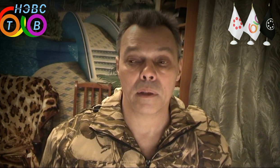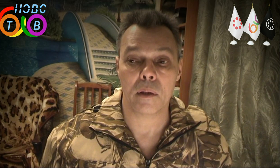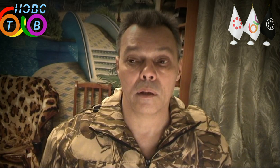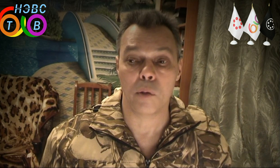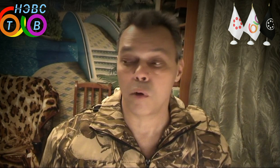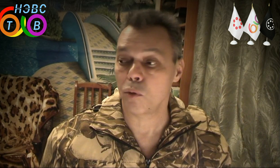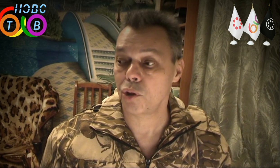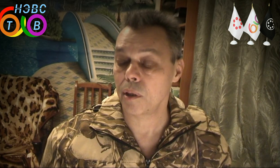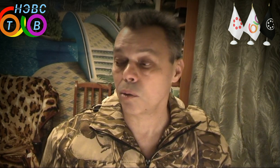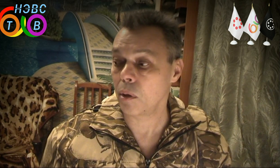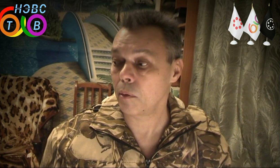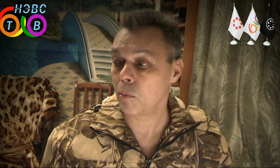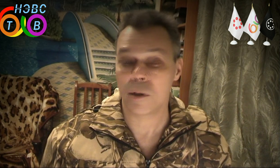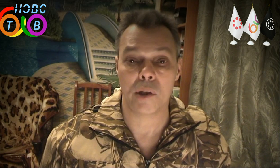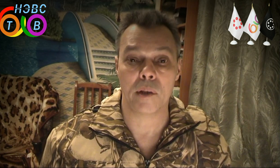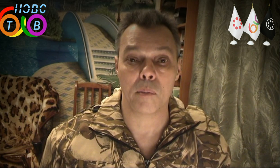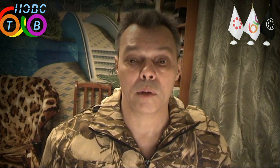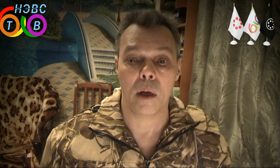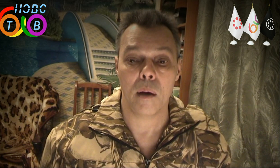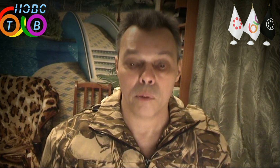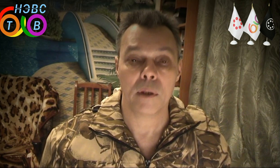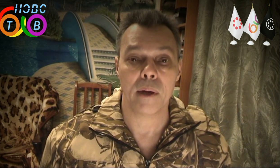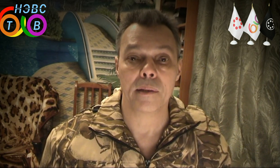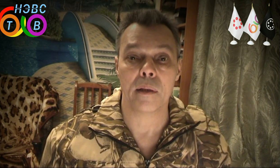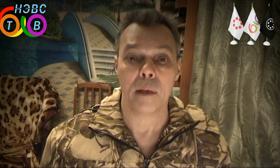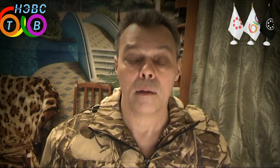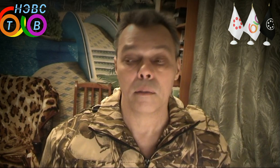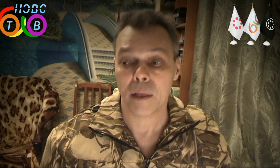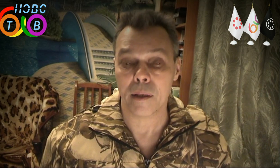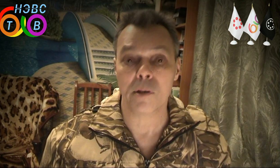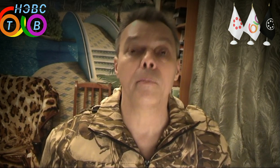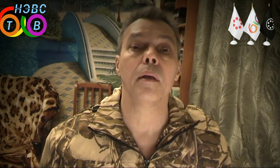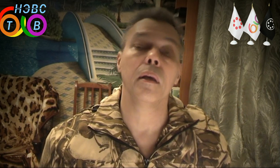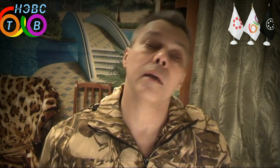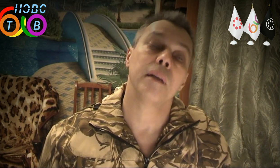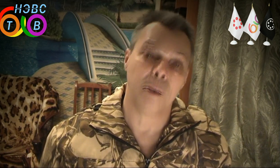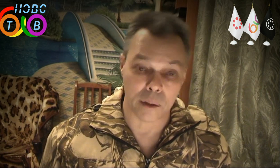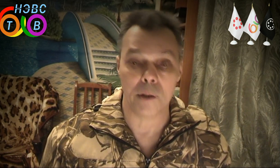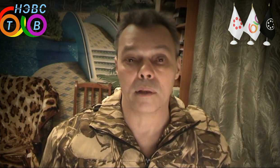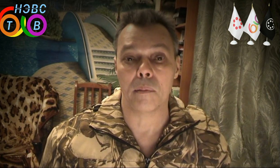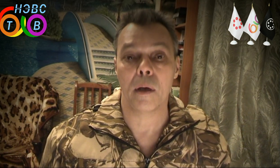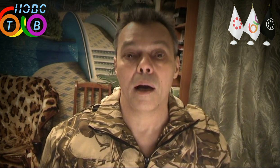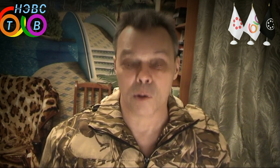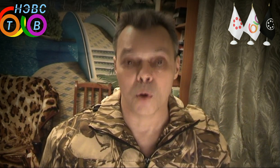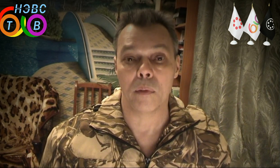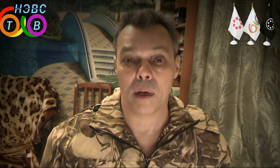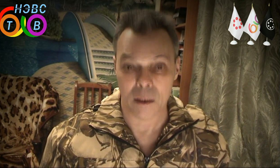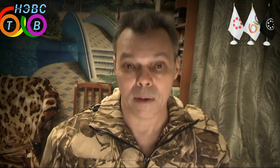во-вторых, любой мужчина, который будет зачинать ребенка, будет являться и биологическим, и энергетическим отцом